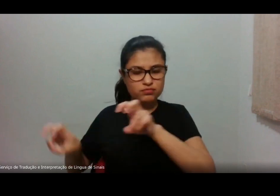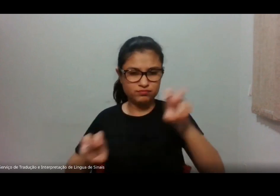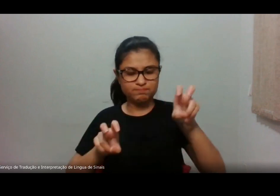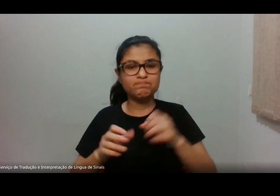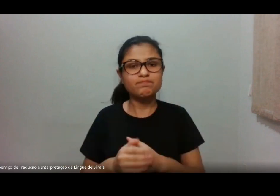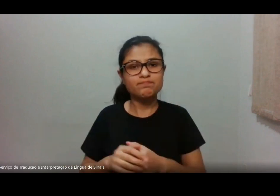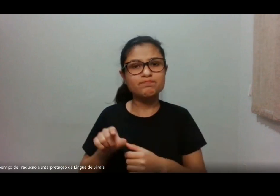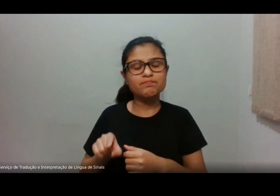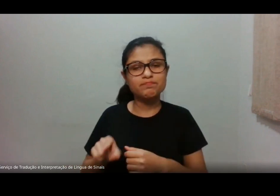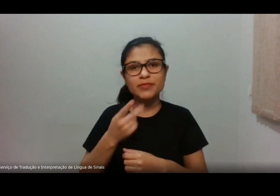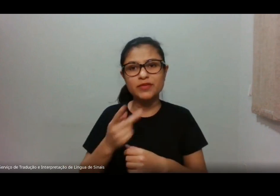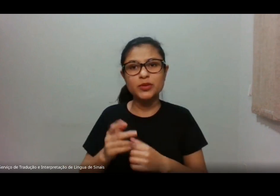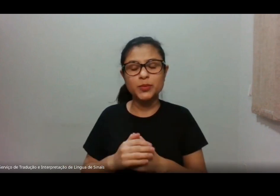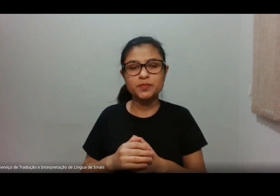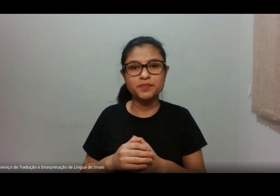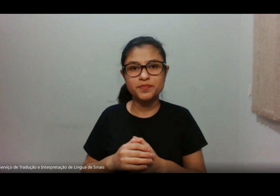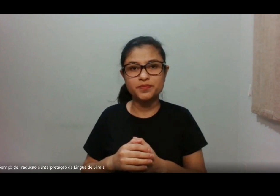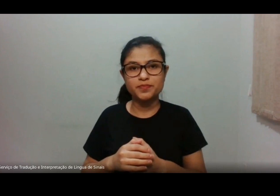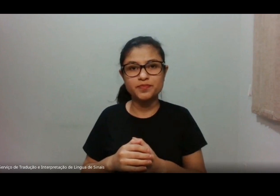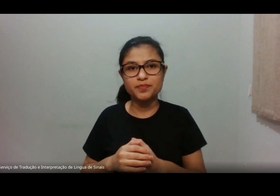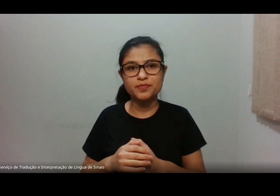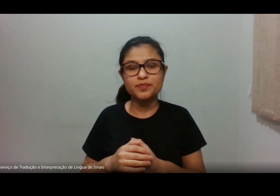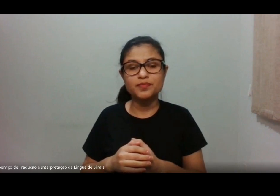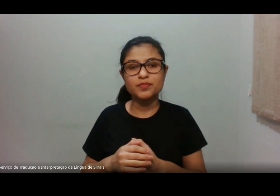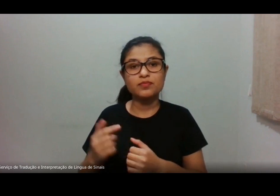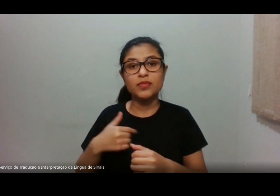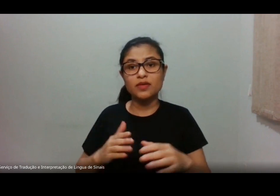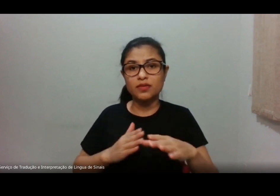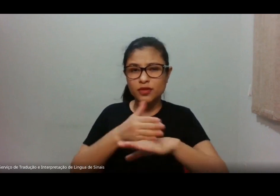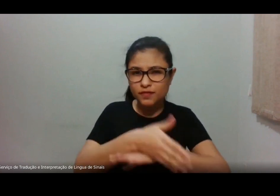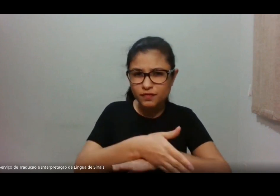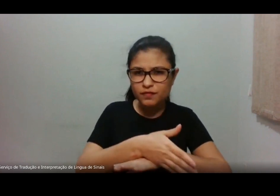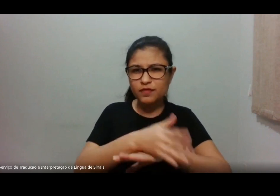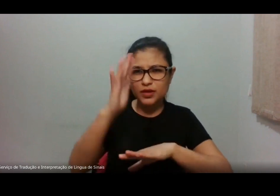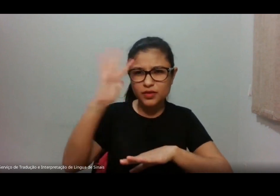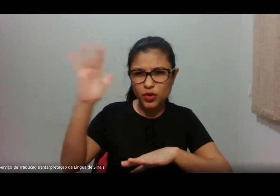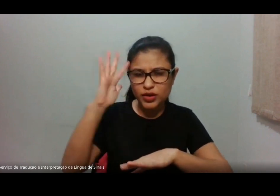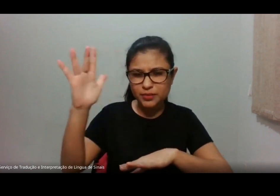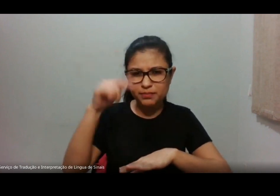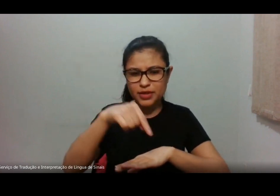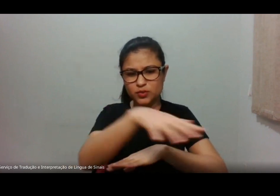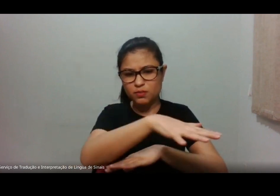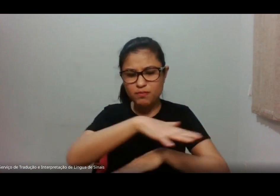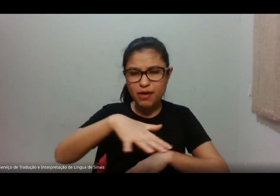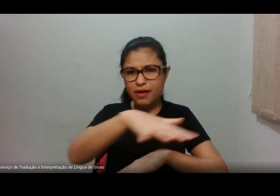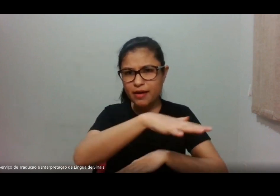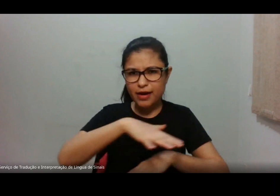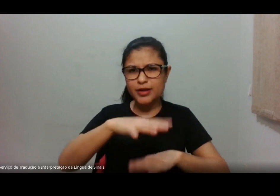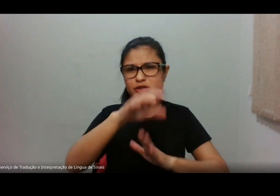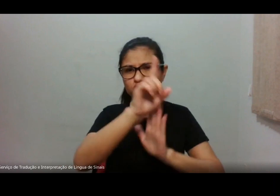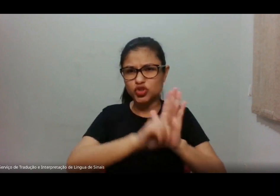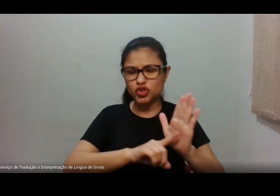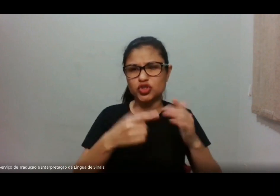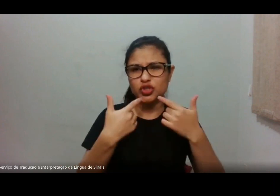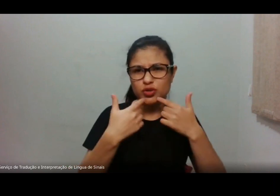citar o texto dela: não há por que intervir teoricamente na configuração de um tal